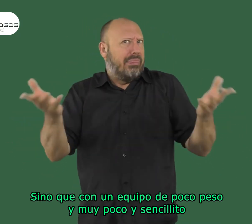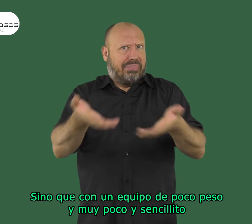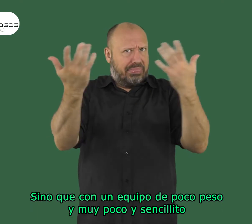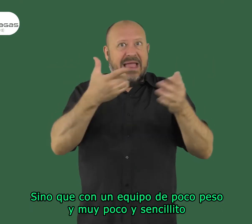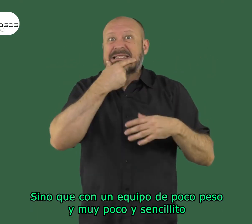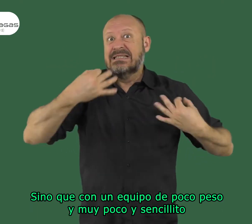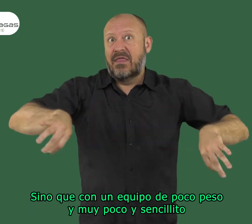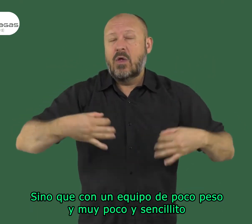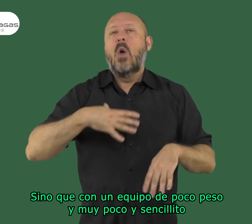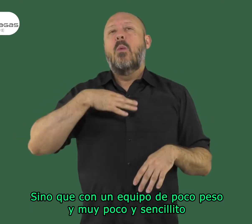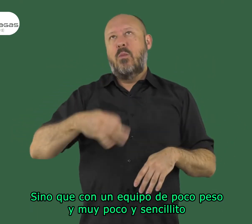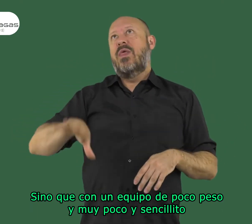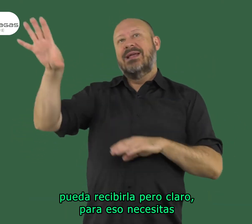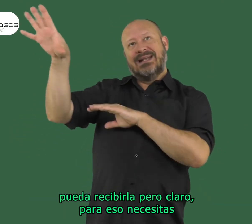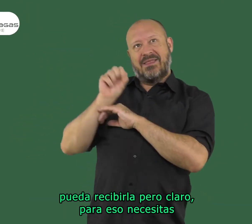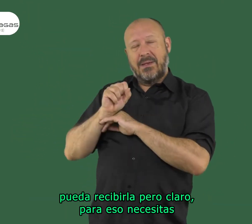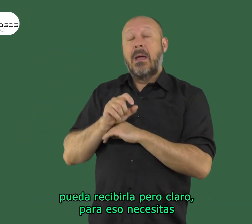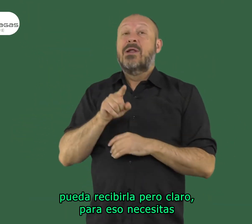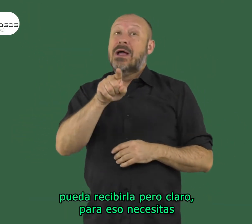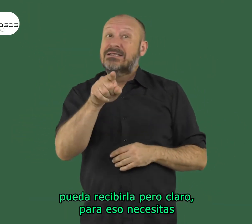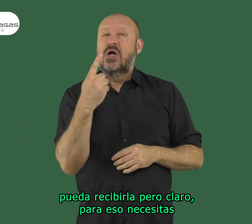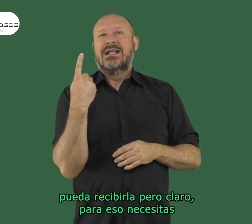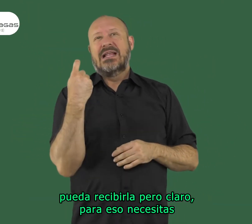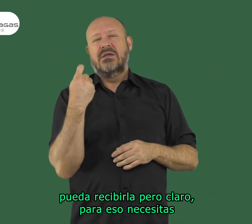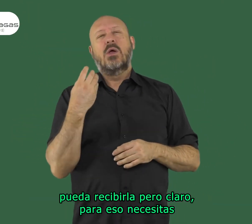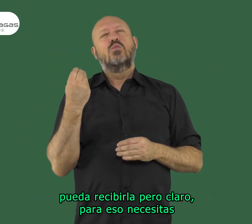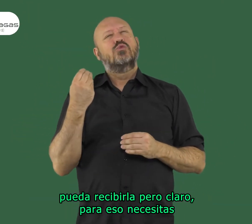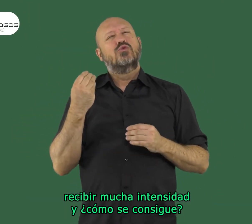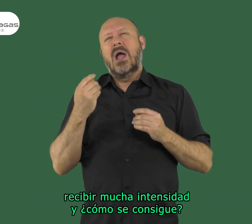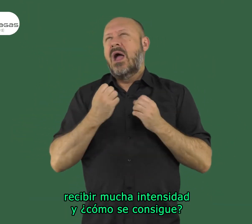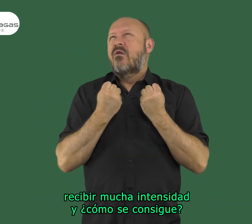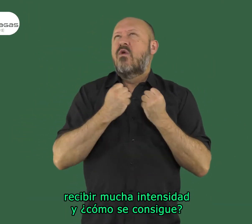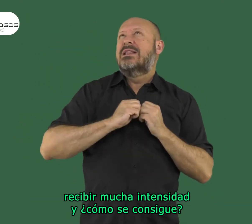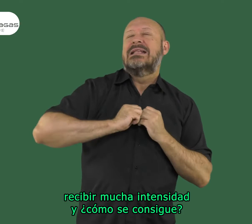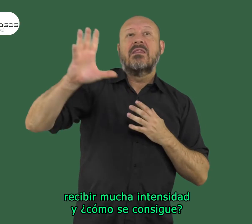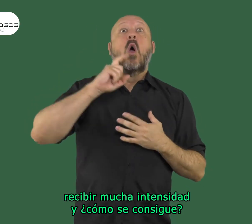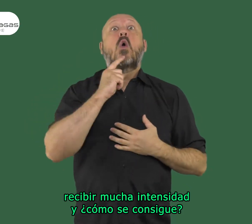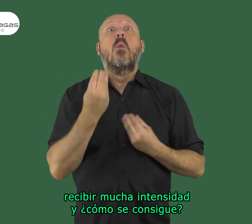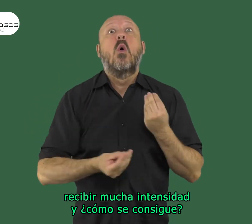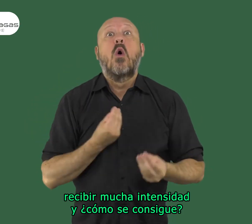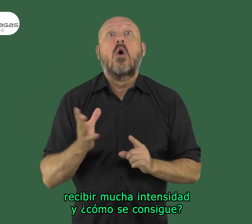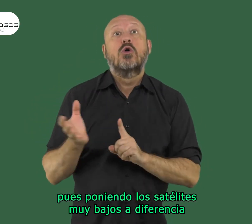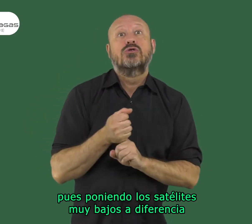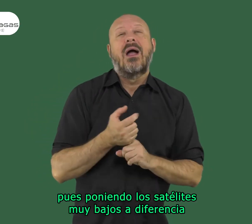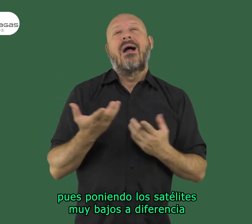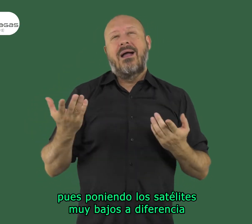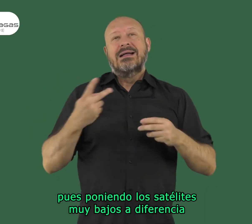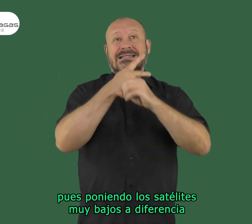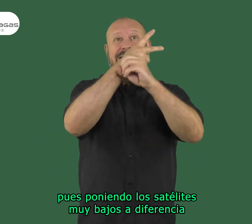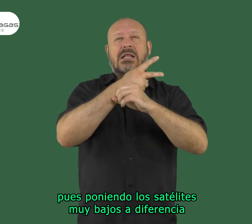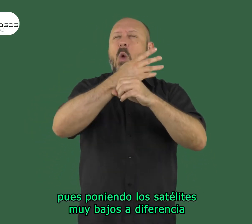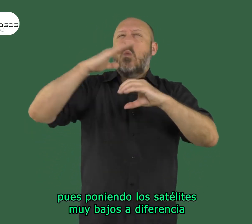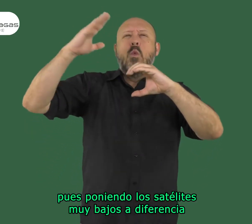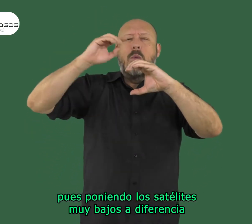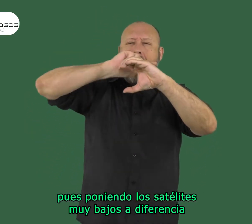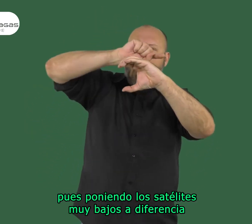muy poco y sencillito puedas recibirla. Pero claro, para eso necesitas recibir mucha intensidad. ¿Y cómo se consigue? Pues